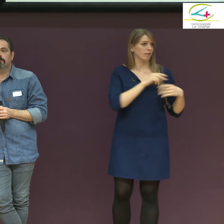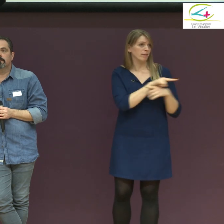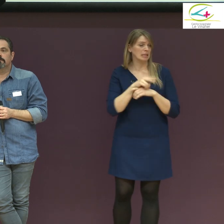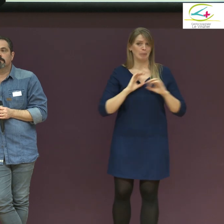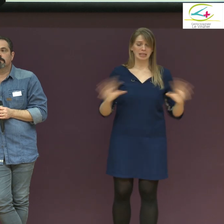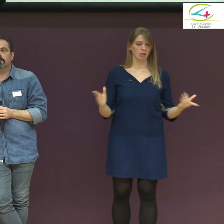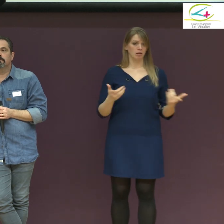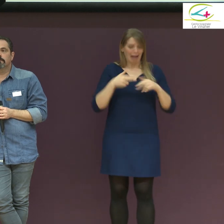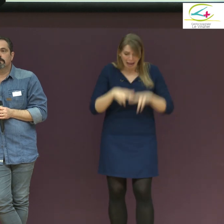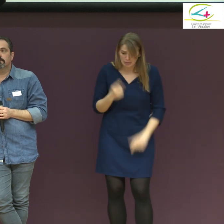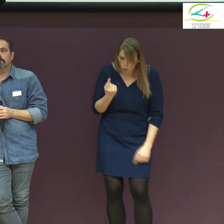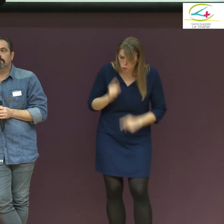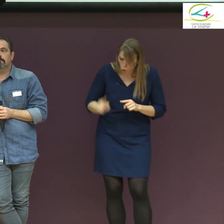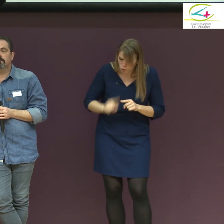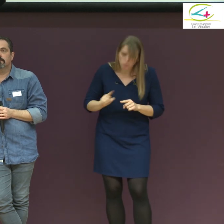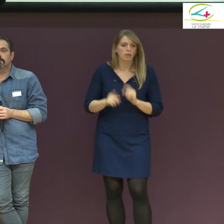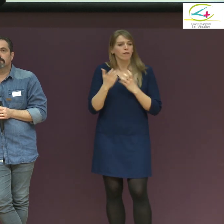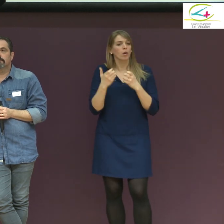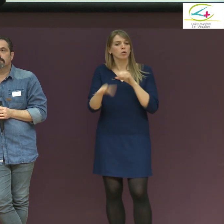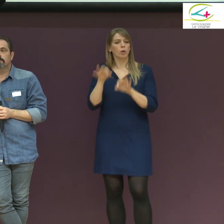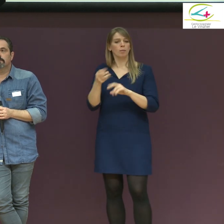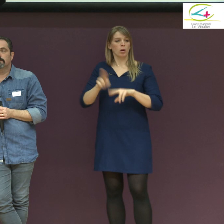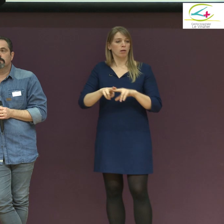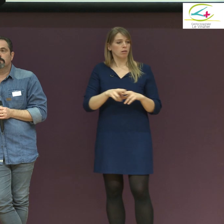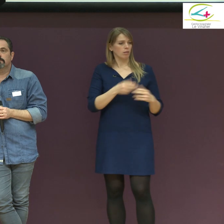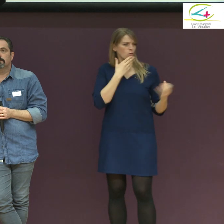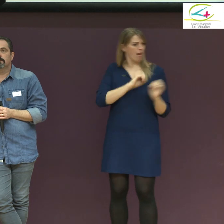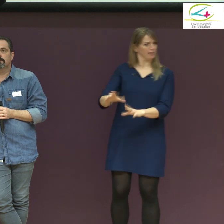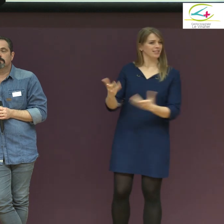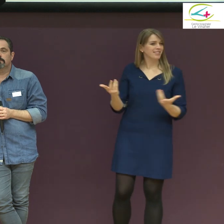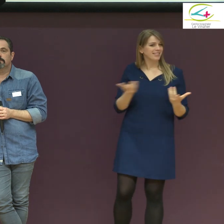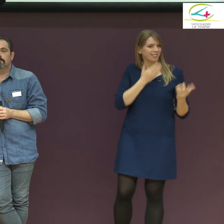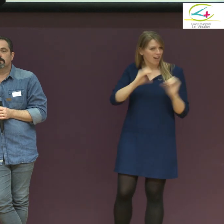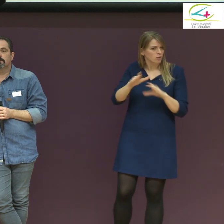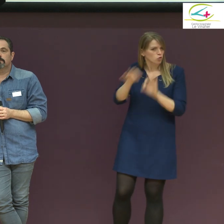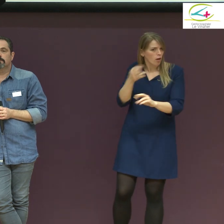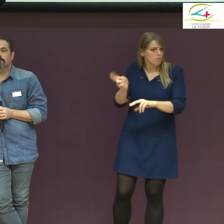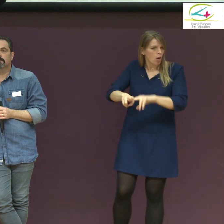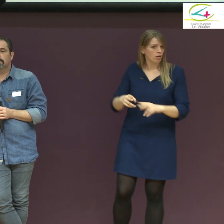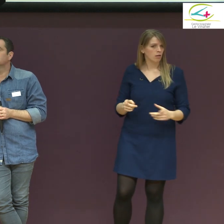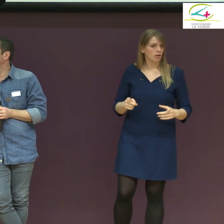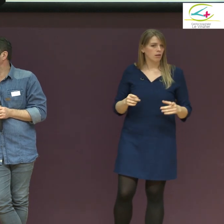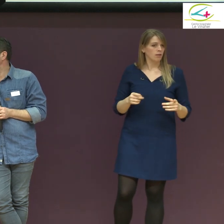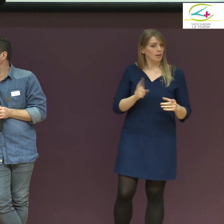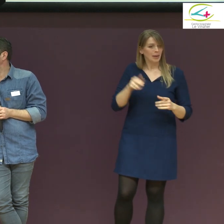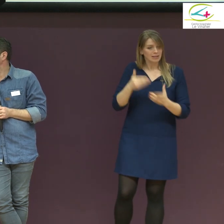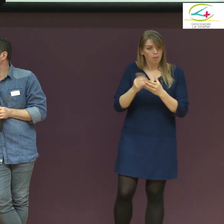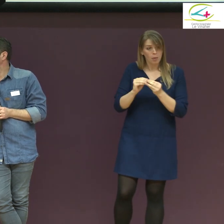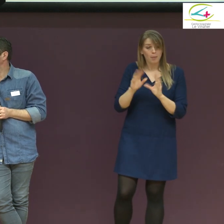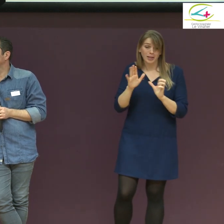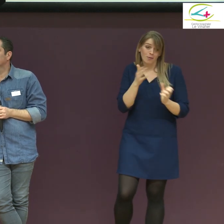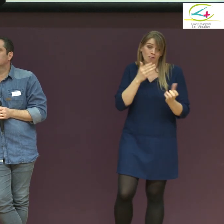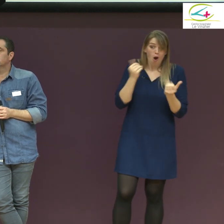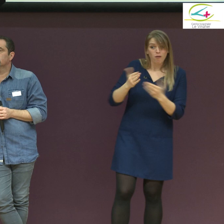plus que ça, laissez-leur ça. Mais c'est pas la question de pouvoir mourir, c'est est-ce qu'on ne peut pas leur offrir une vie qui soit mieux